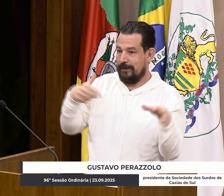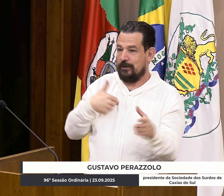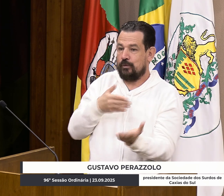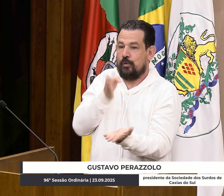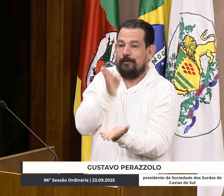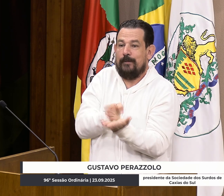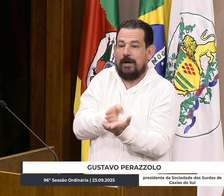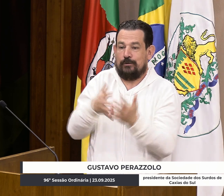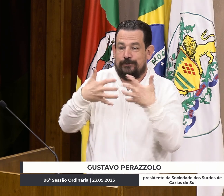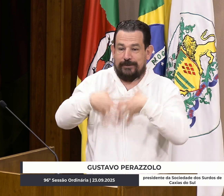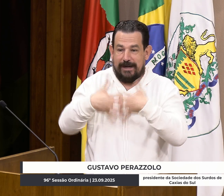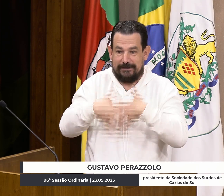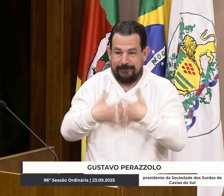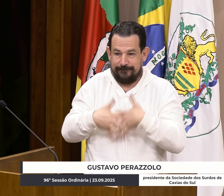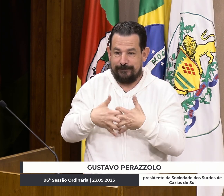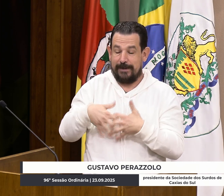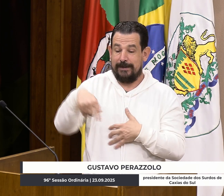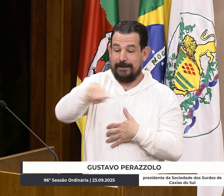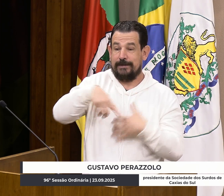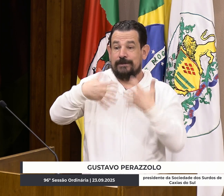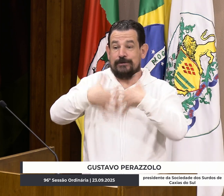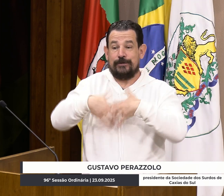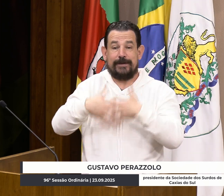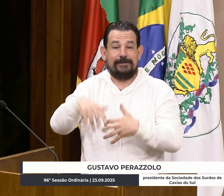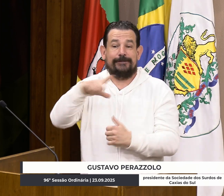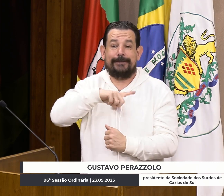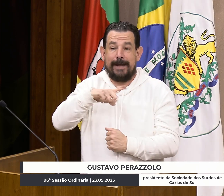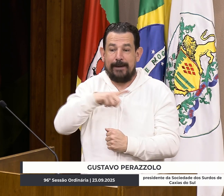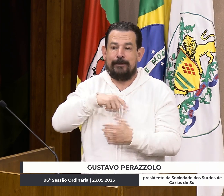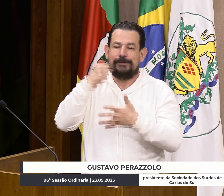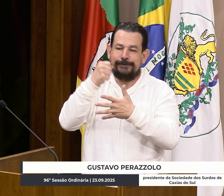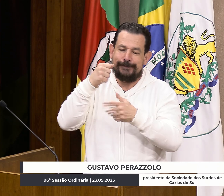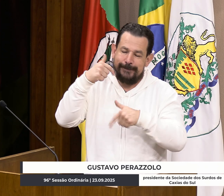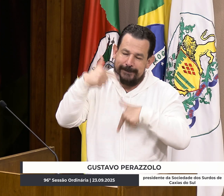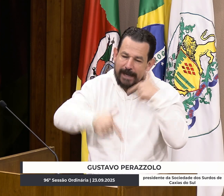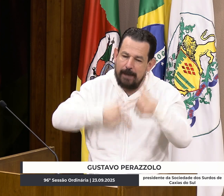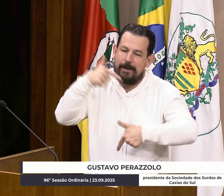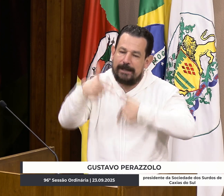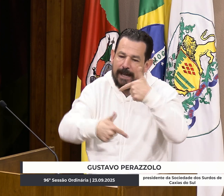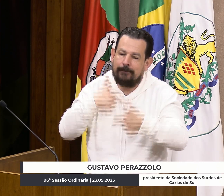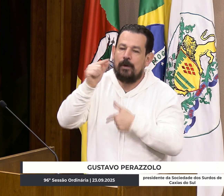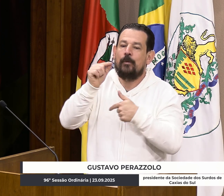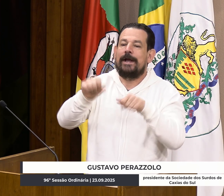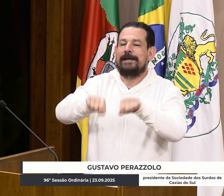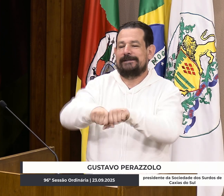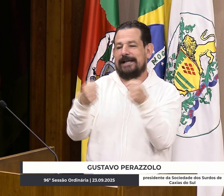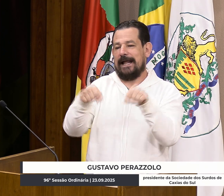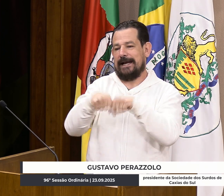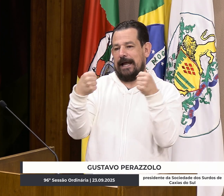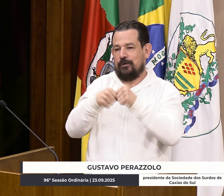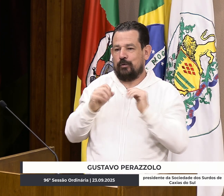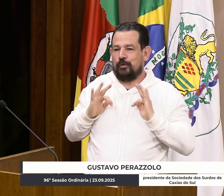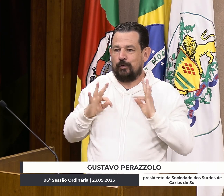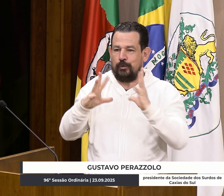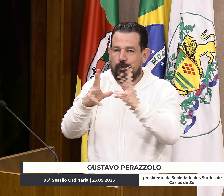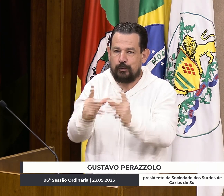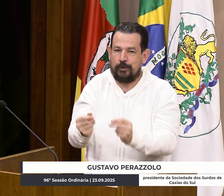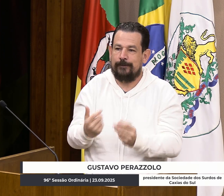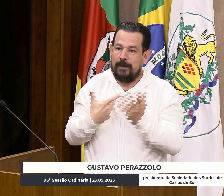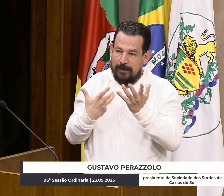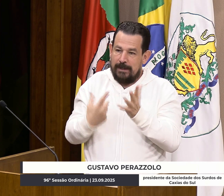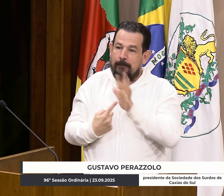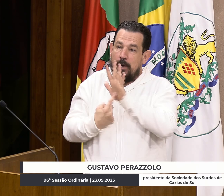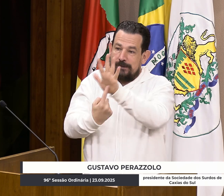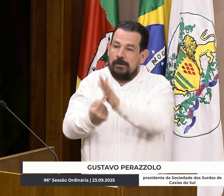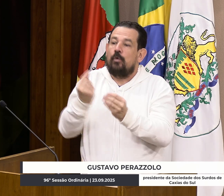temos o Parcão. Vocês estão localizados onde fica? E aí a sociedade realmente, há muitos anos, nesses 39 anos, como falei para vocês,